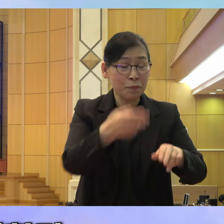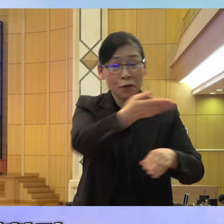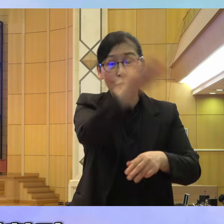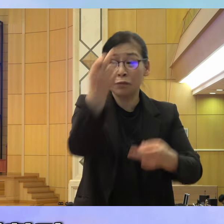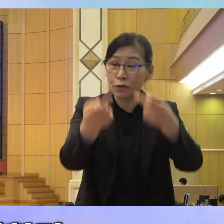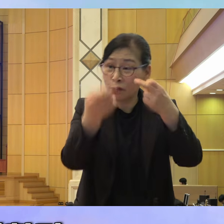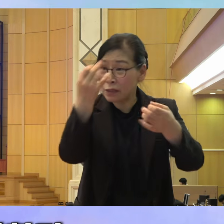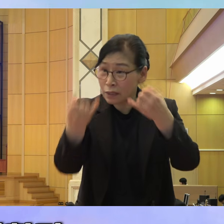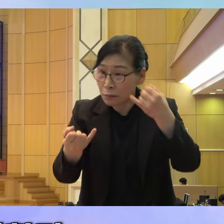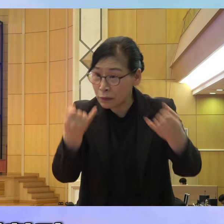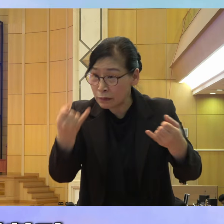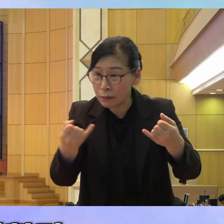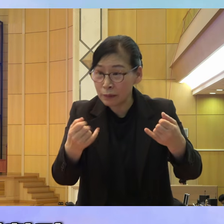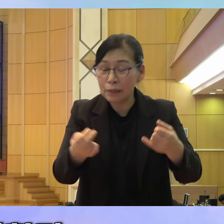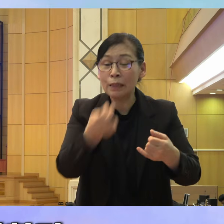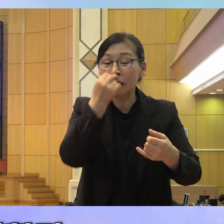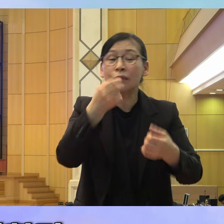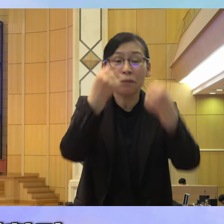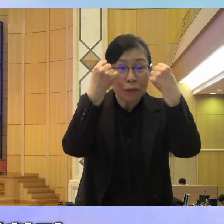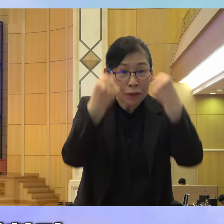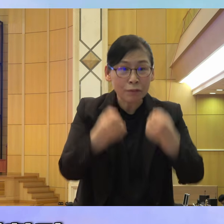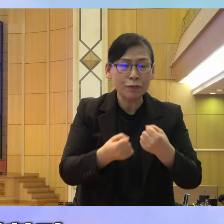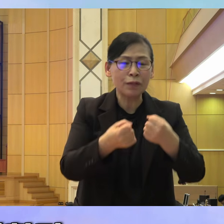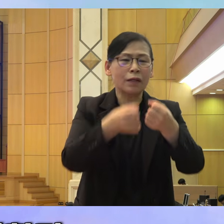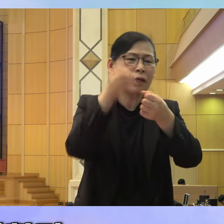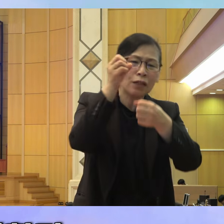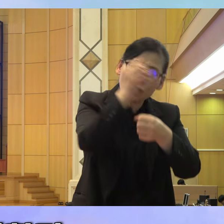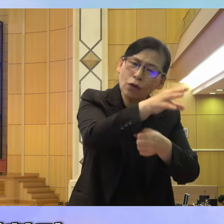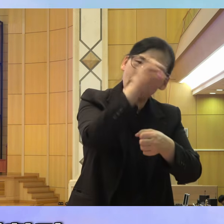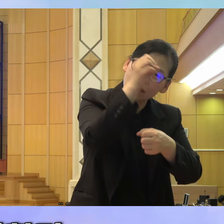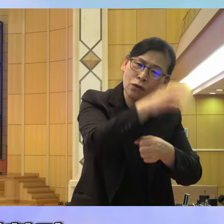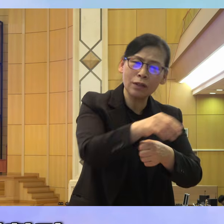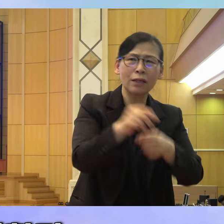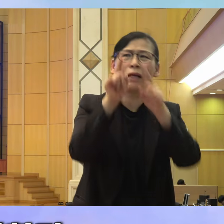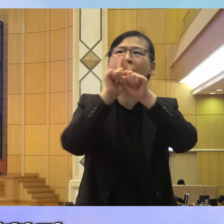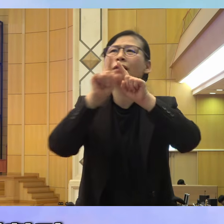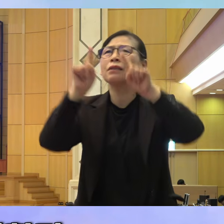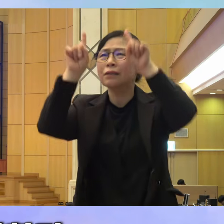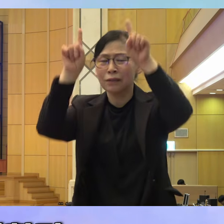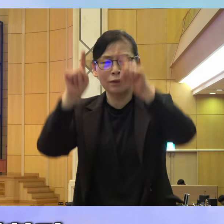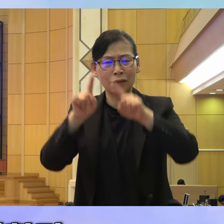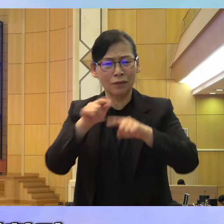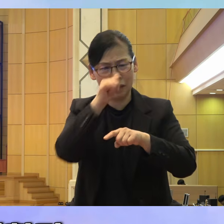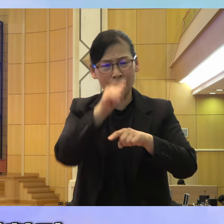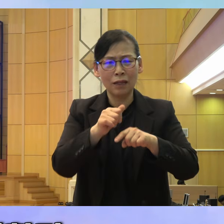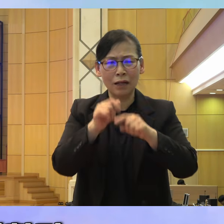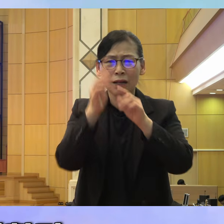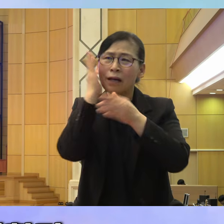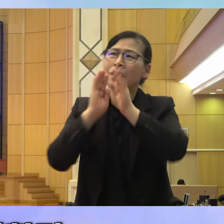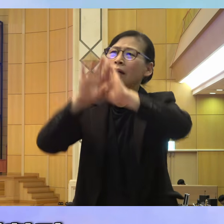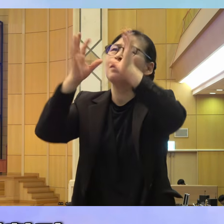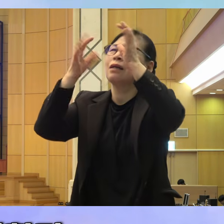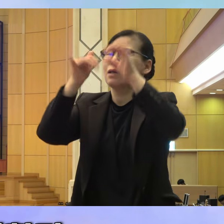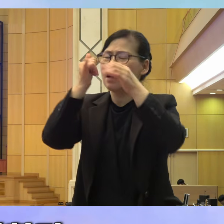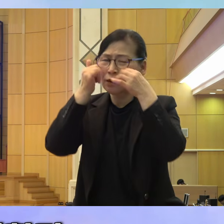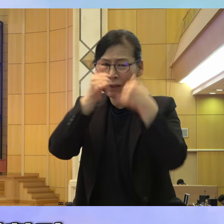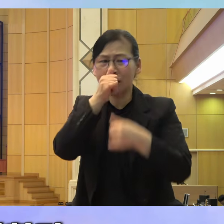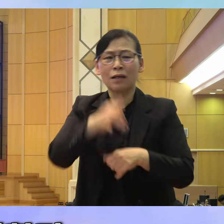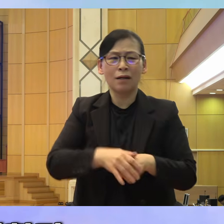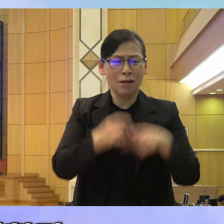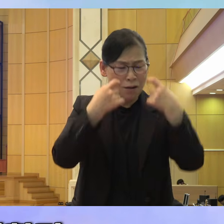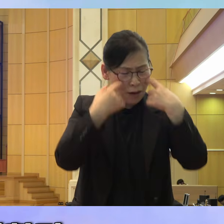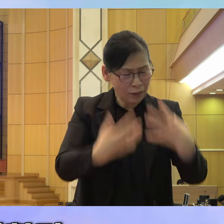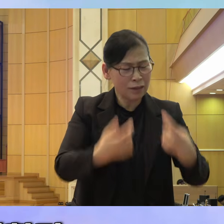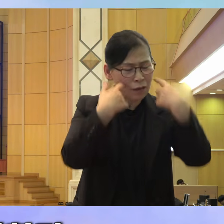여러분 자녀든 가족이든 형제든 전도하세요. 죽은